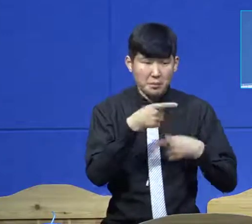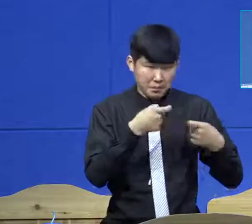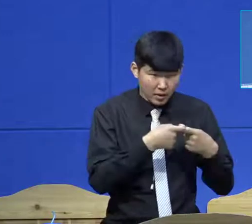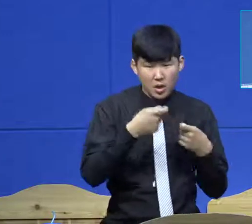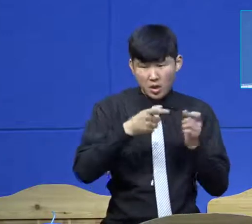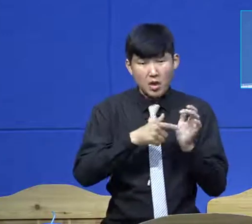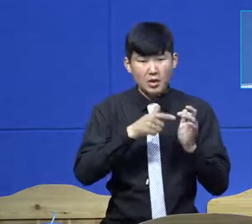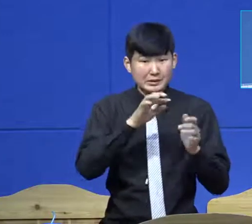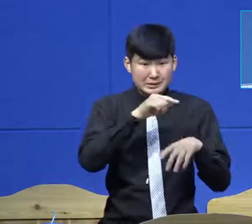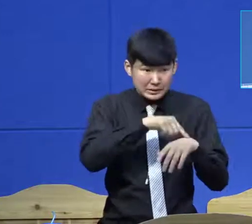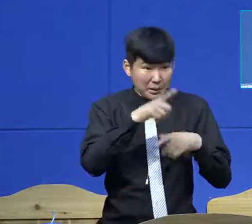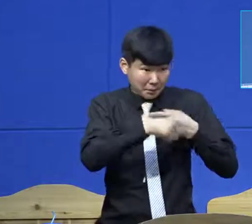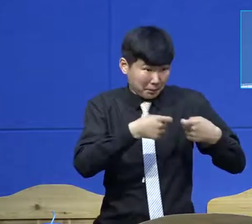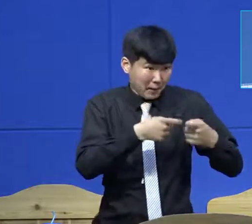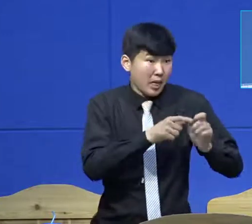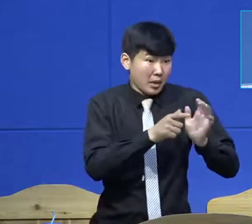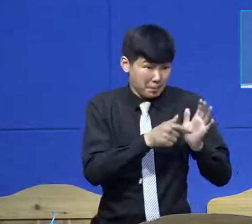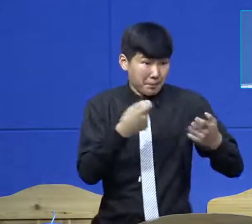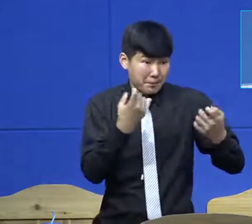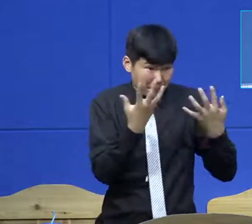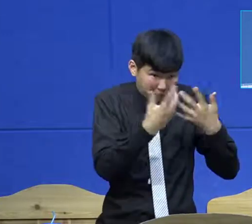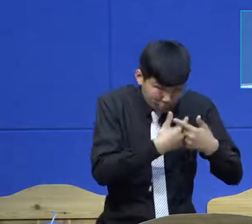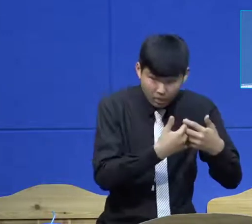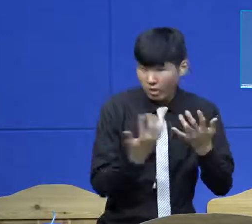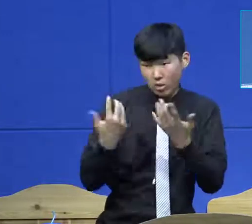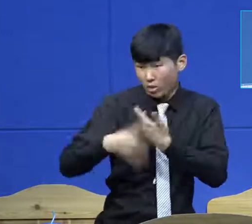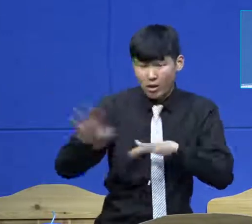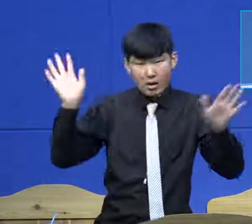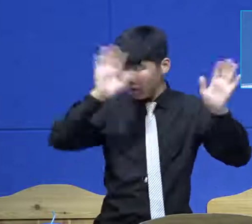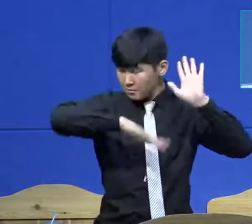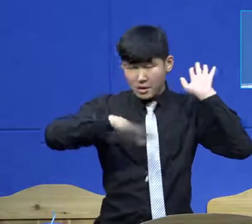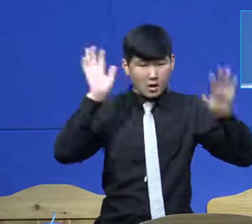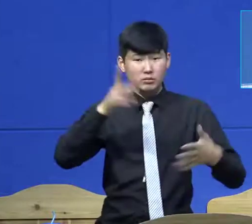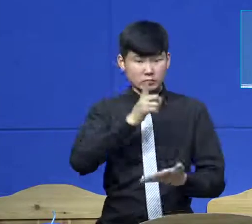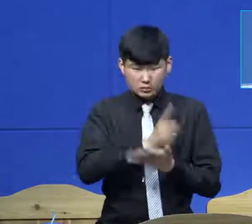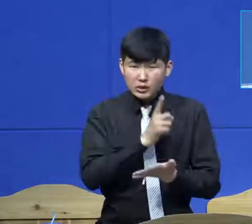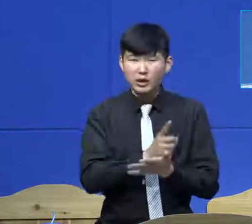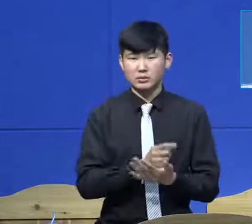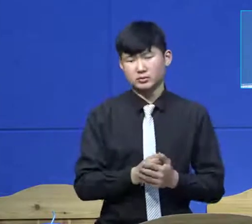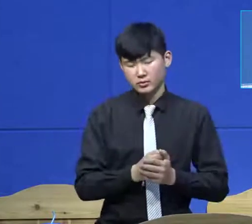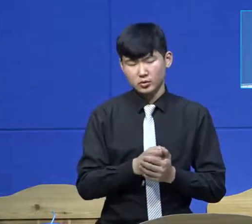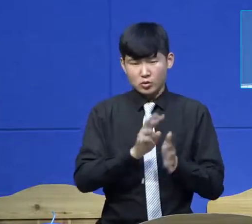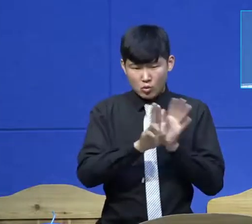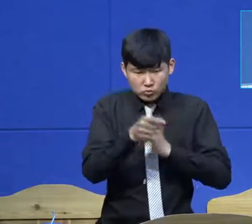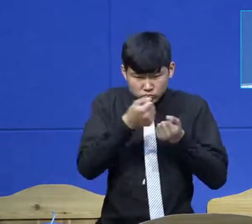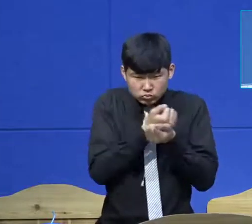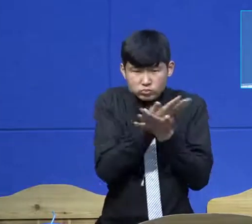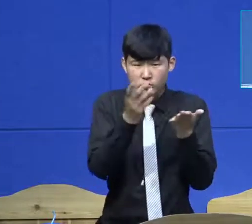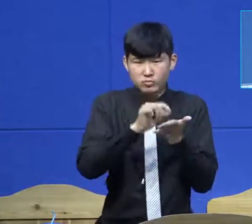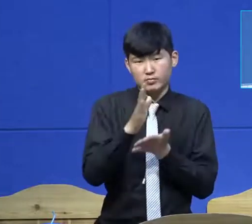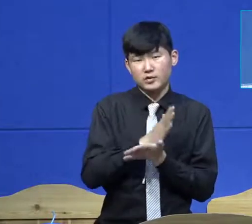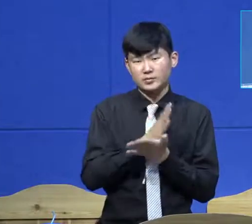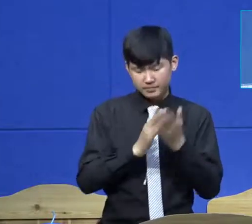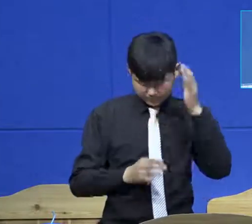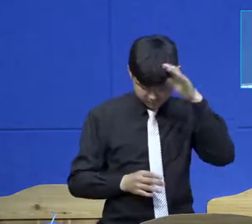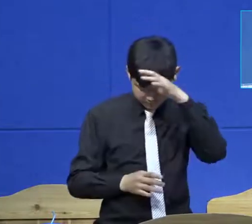бай. Сайн мэдээ тараахад сайхан боломж бүрдсэн ч бай. Үгүй болвол огт боломж нь бүрдээгүй ч бай. Үгийг тоохоглаа гэсэн.